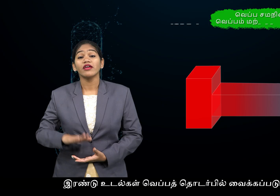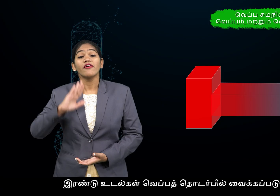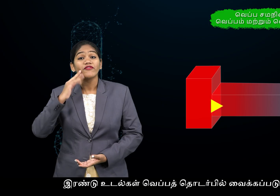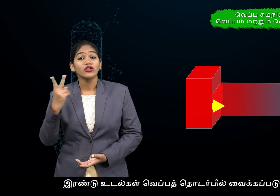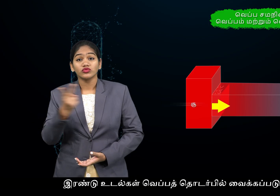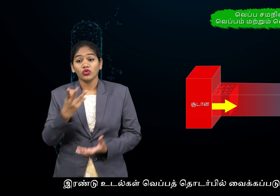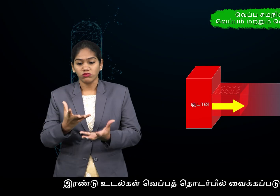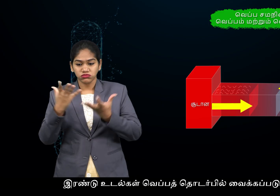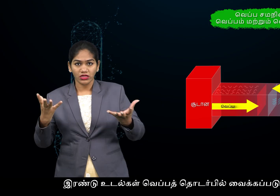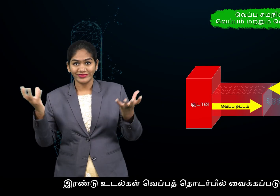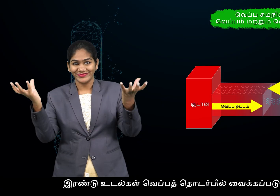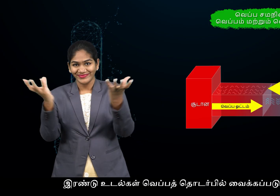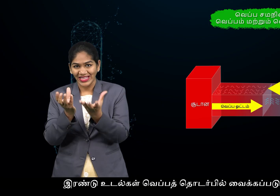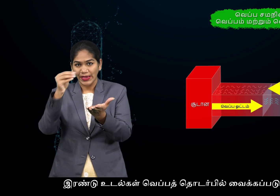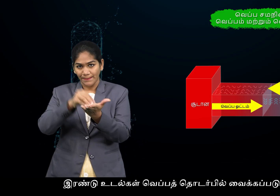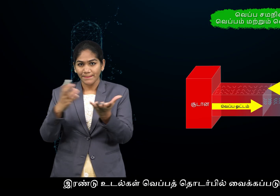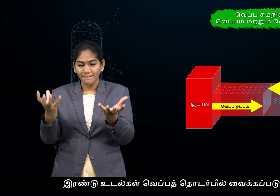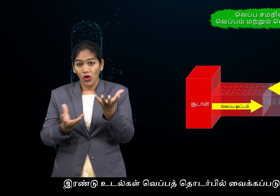இரண்டு உடல்கள் வெப்ப தொடர்பில் வைக்கப்படும்போது